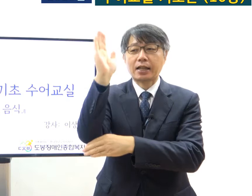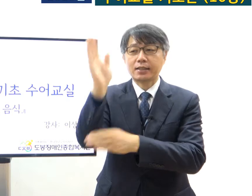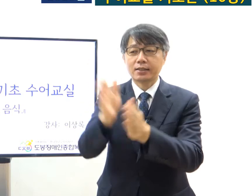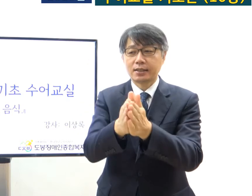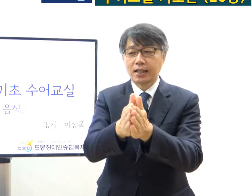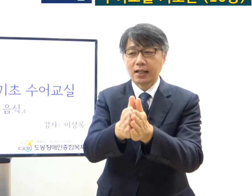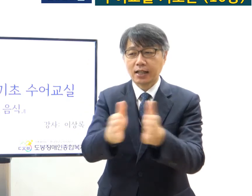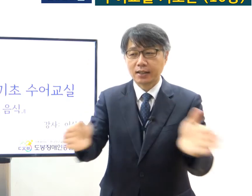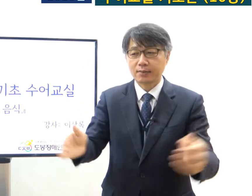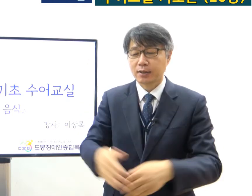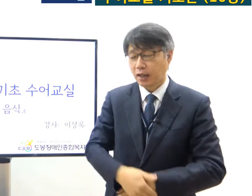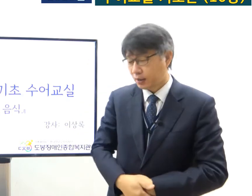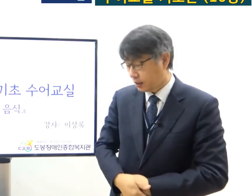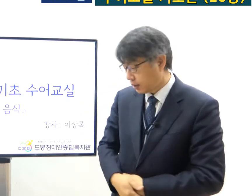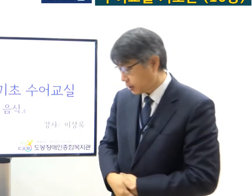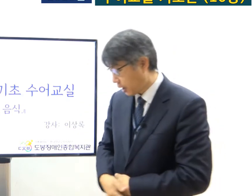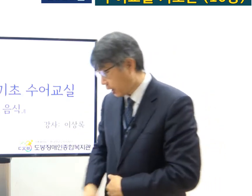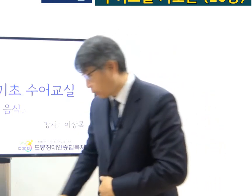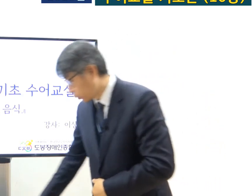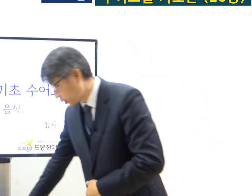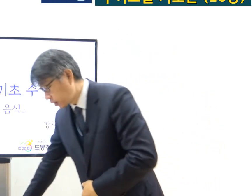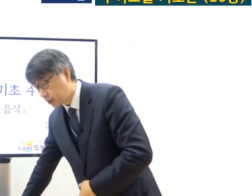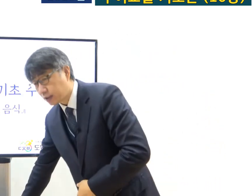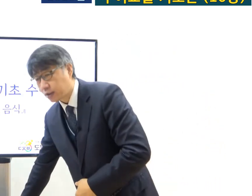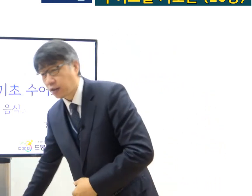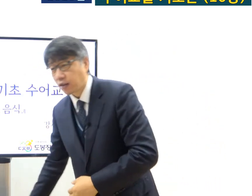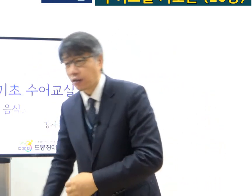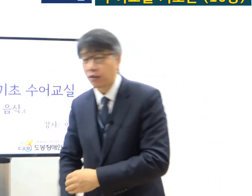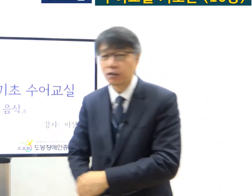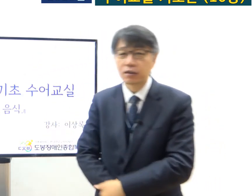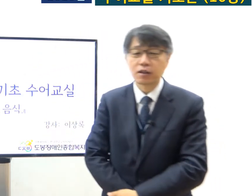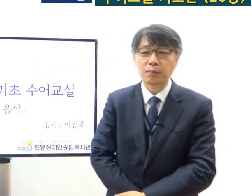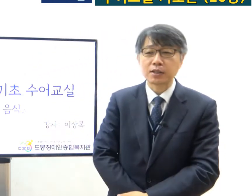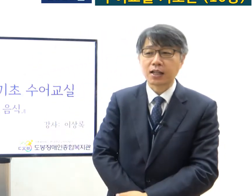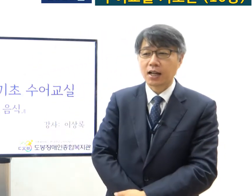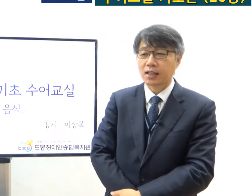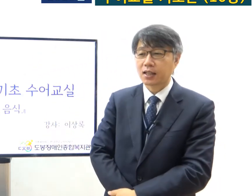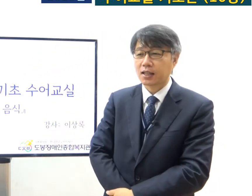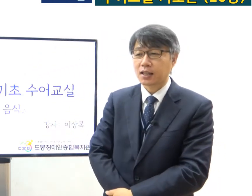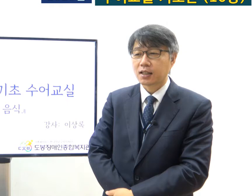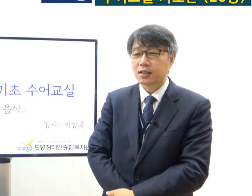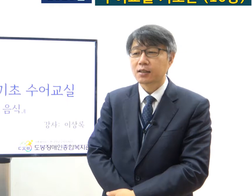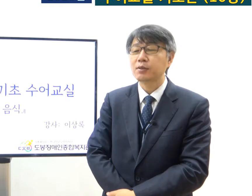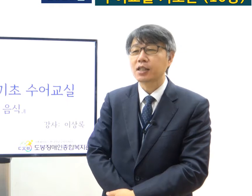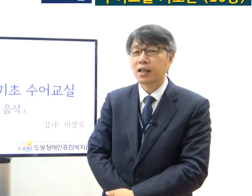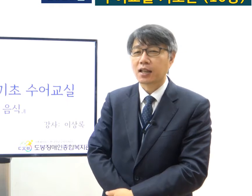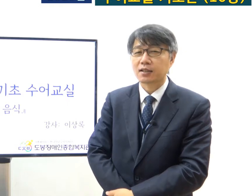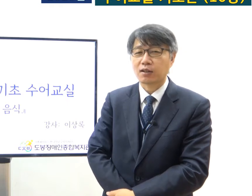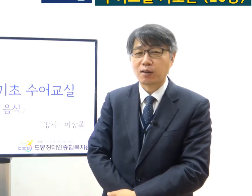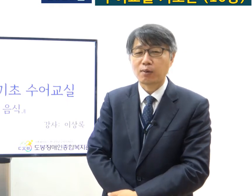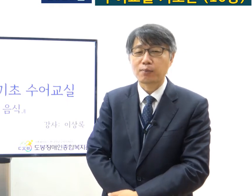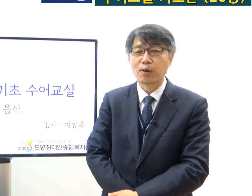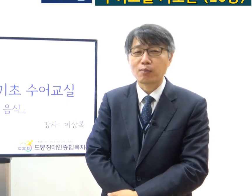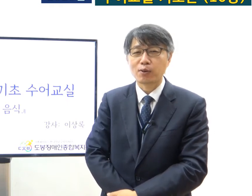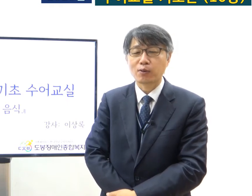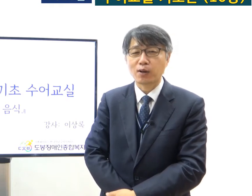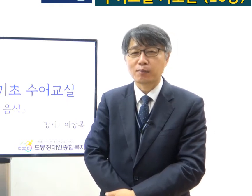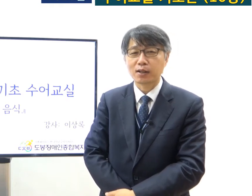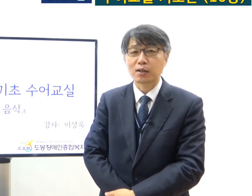강의를 시작하겠습니다. 자, 오늘은 10번째 강의 음식에 대해서 한번 배워보려고 합니다. 여러분